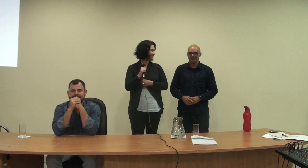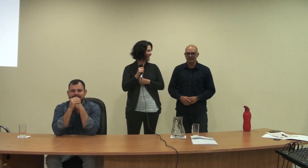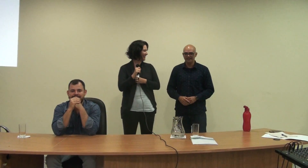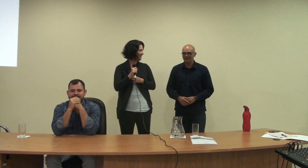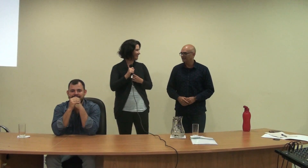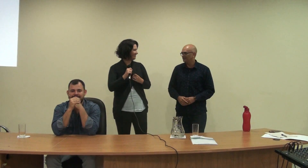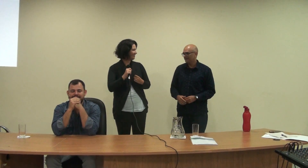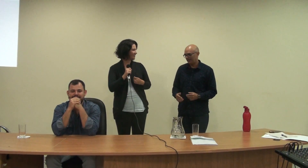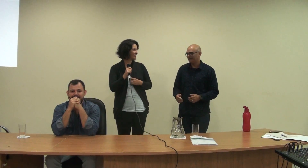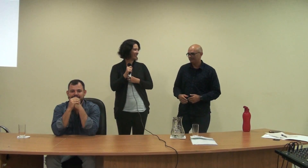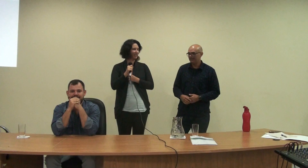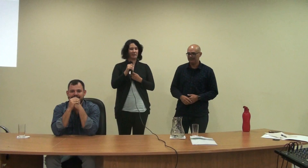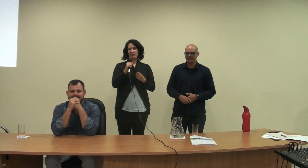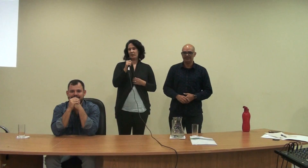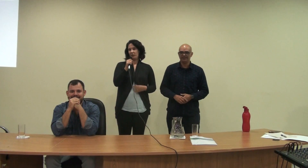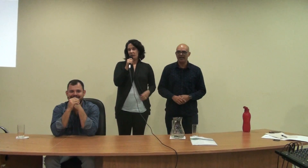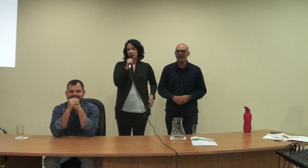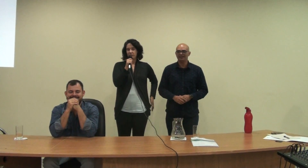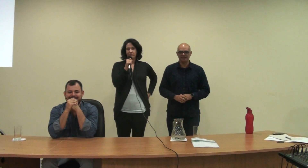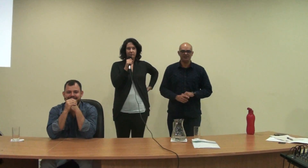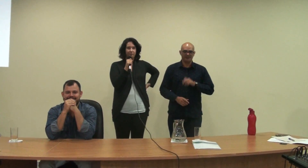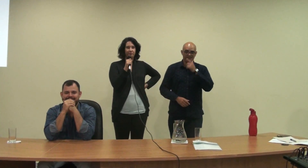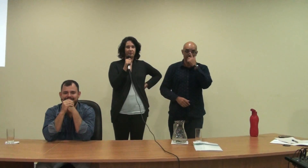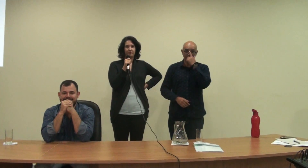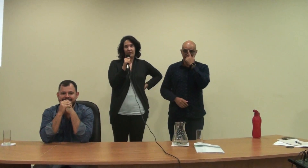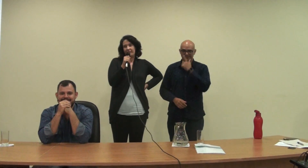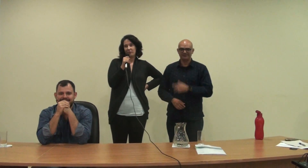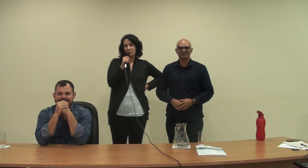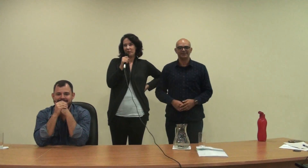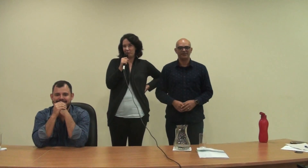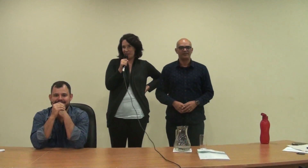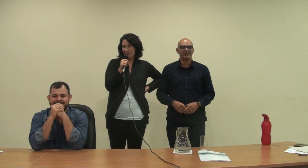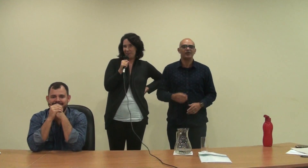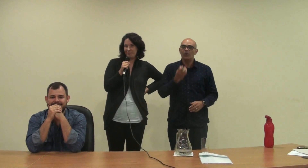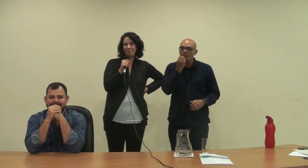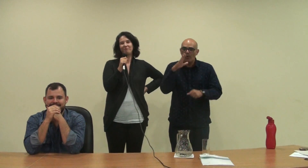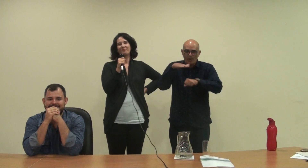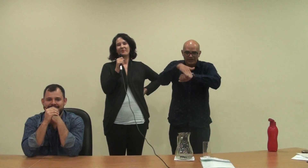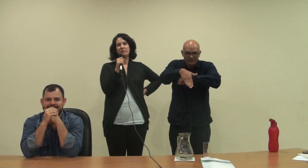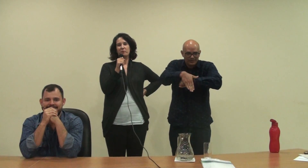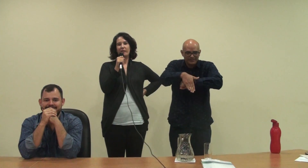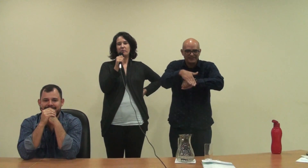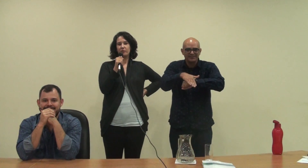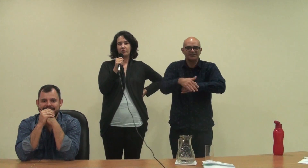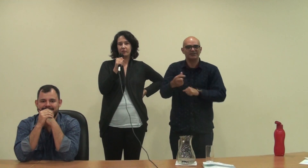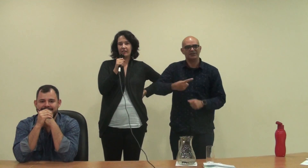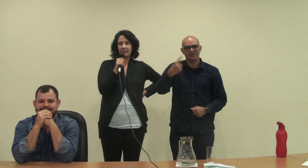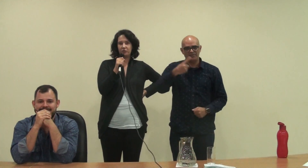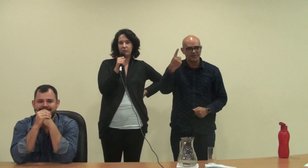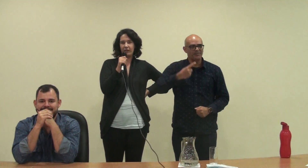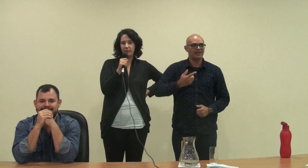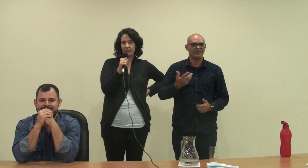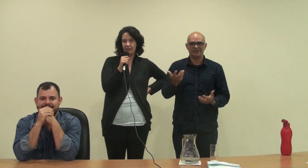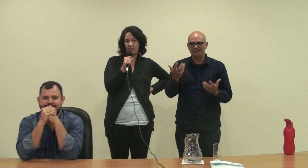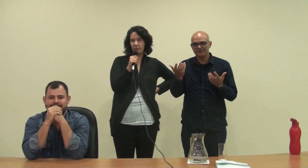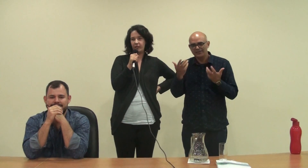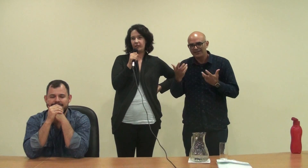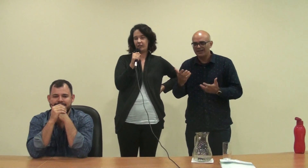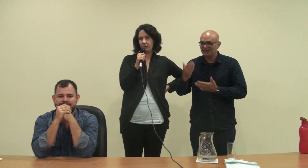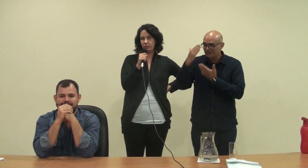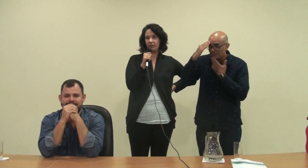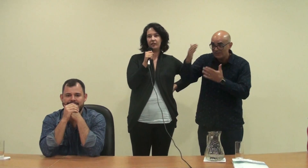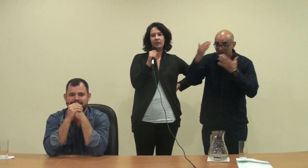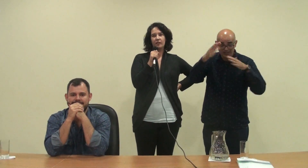Vai de novo, Tá, beleza. Bem, então, boa noite. Primeiramente, eu gostaria de parabenizar